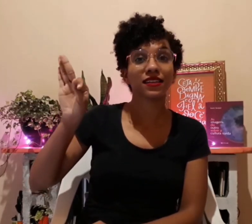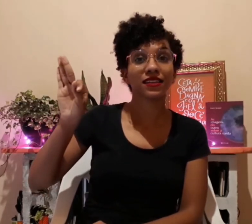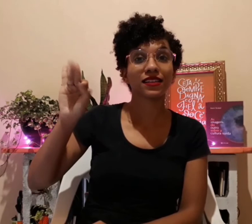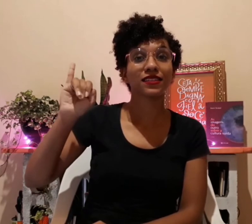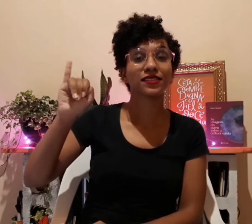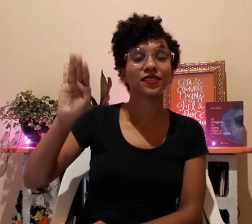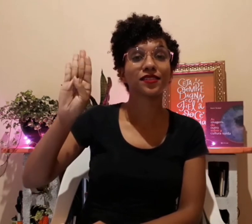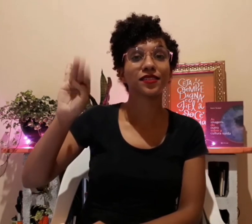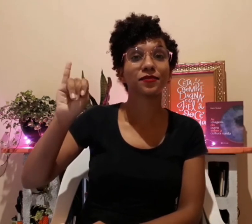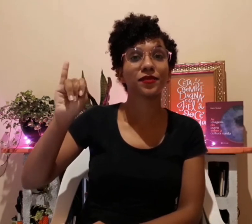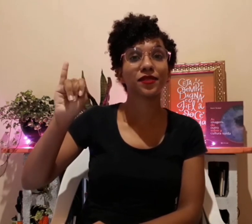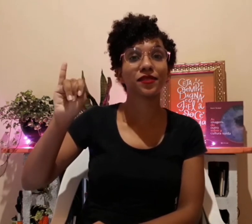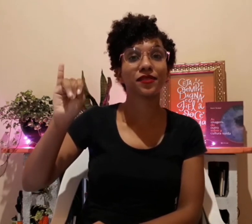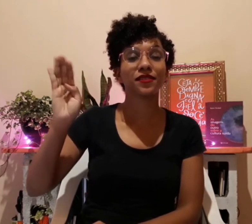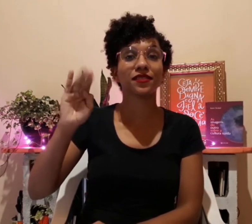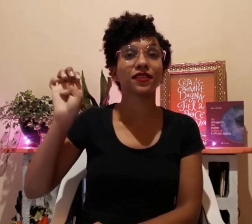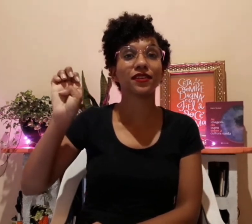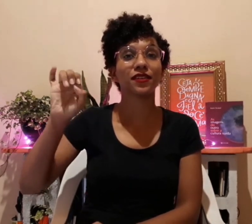Tibi e Joca,